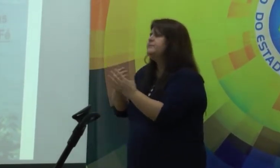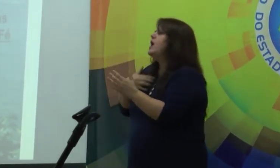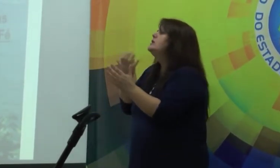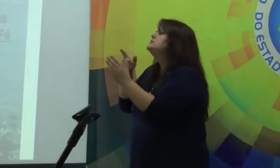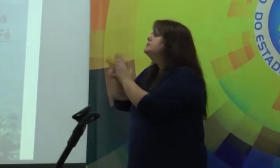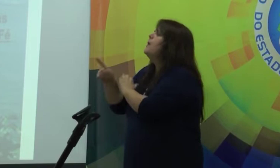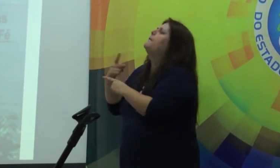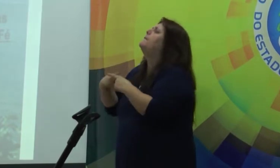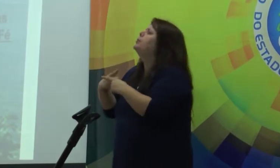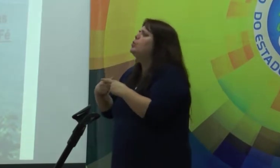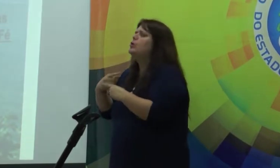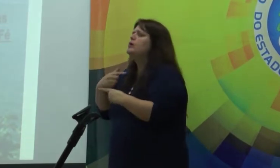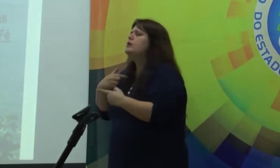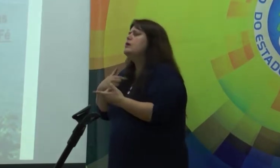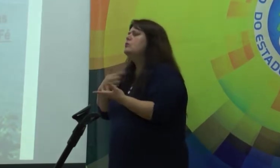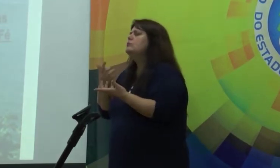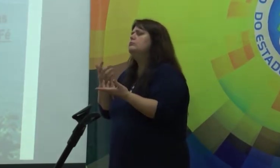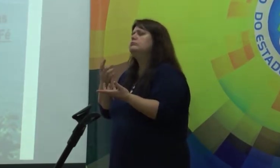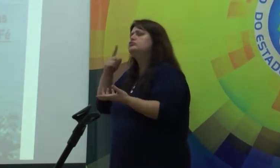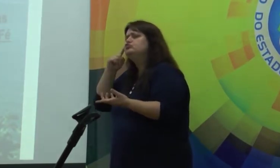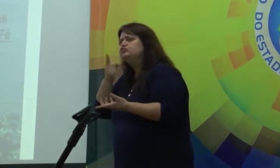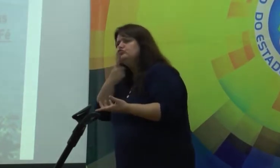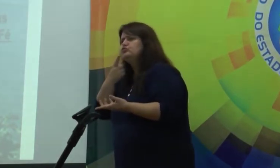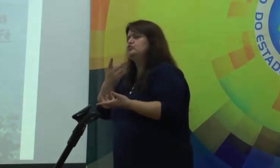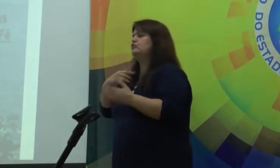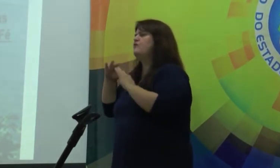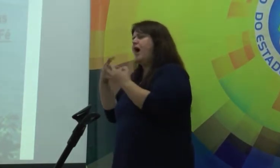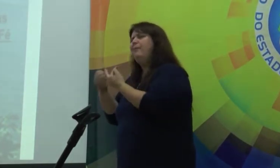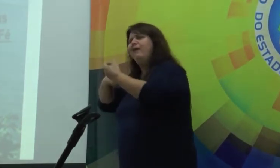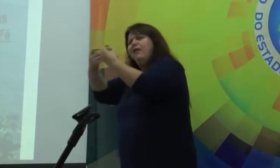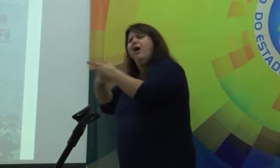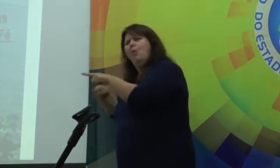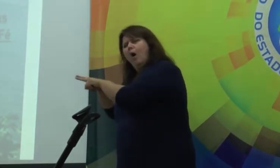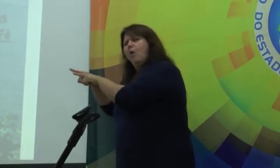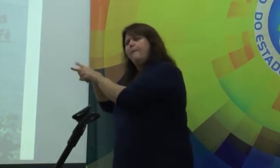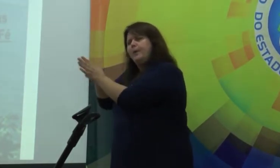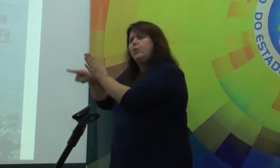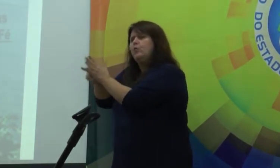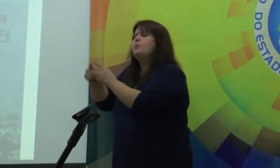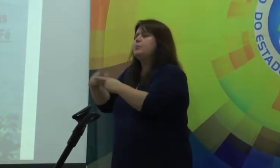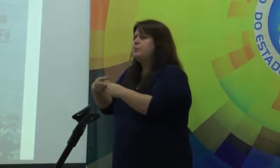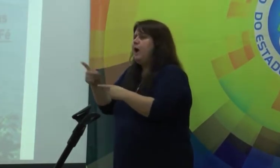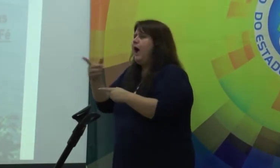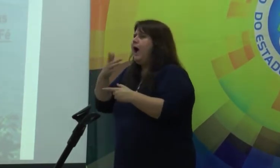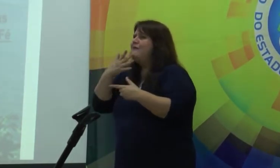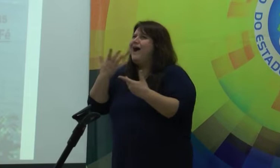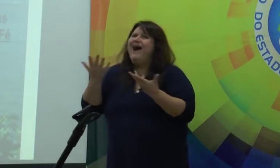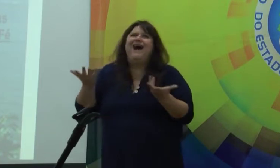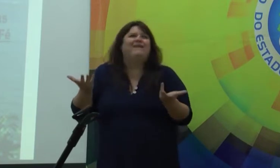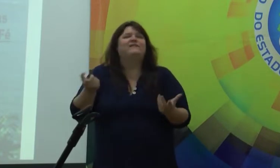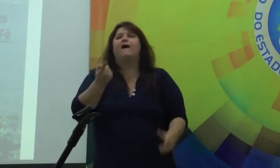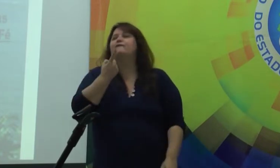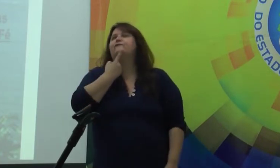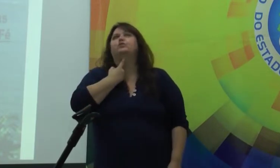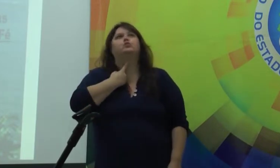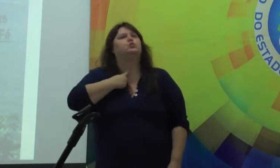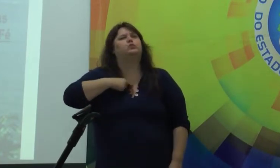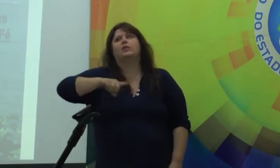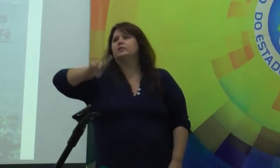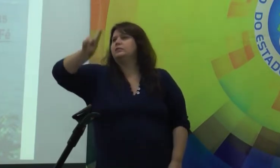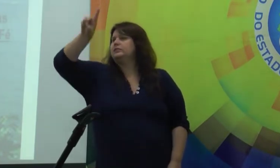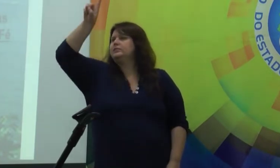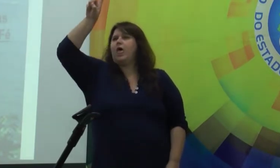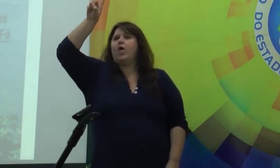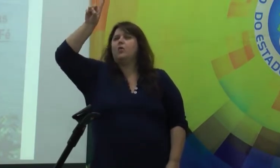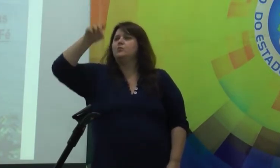pastores, né? Faz um estudo profundo da Bíblia, e eu sou surda, né? E, mas